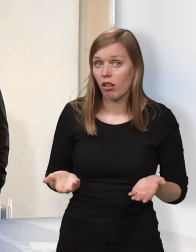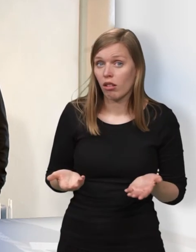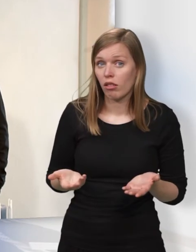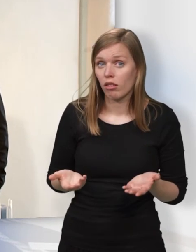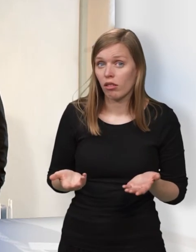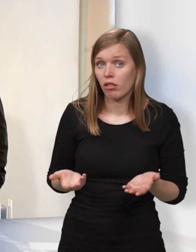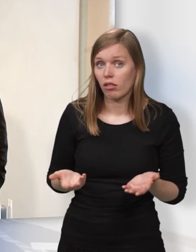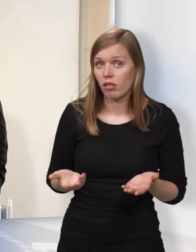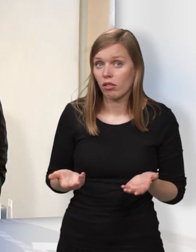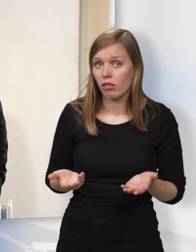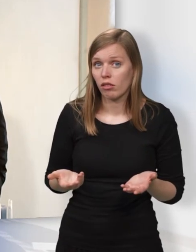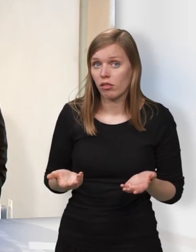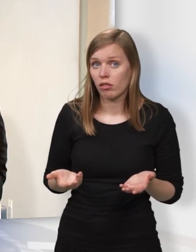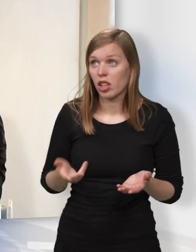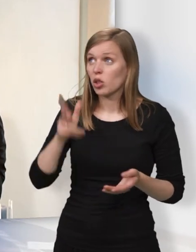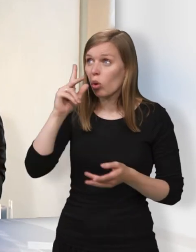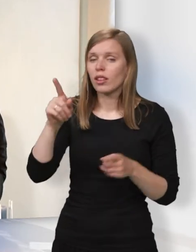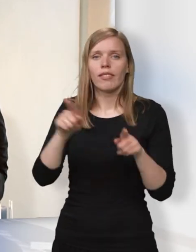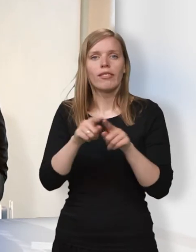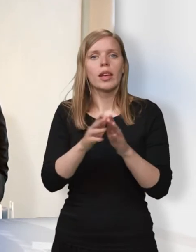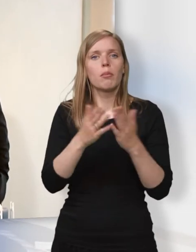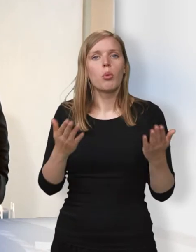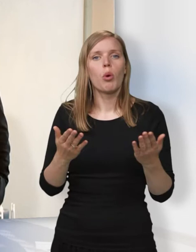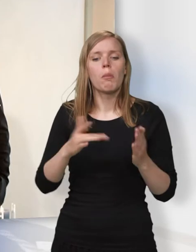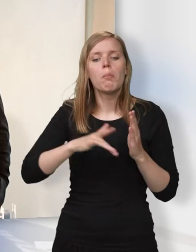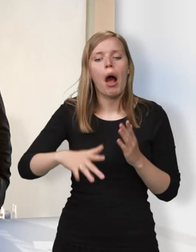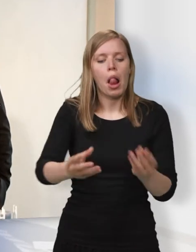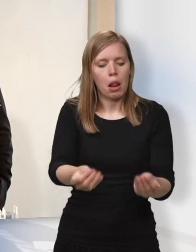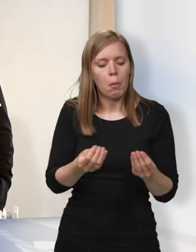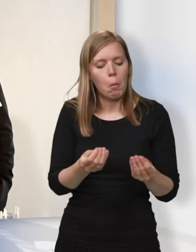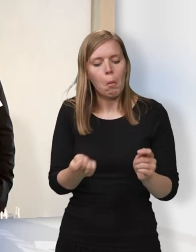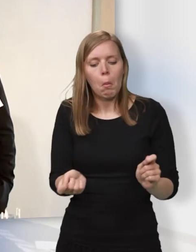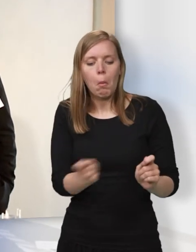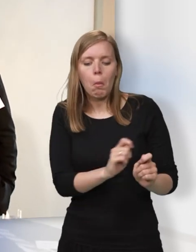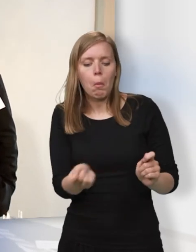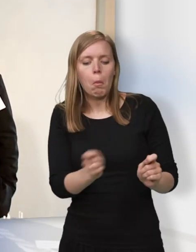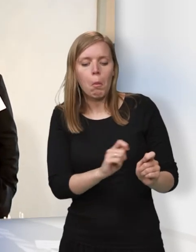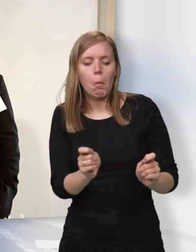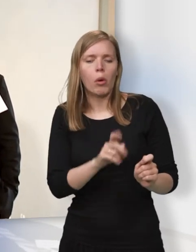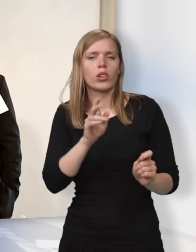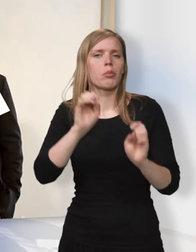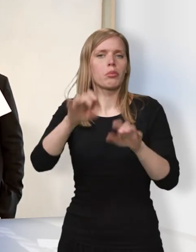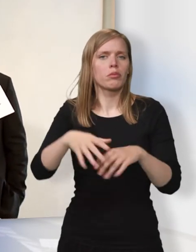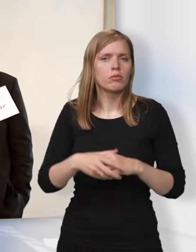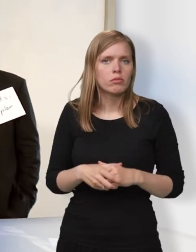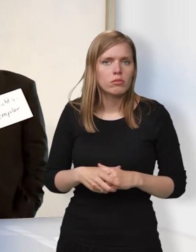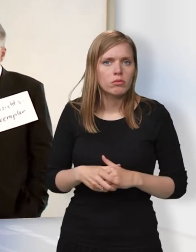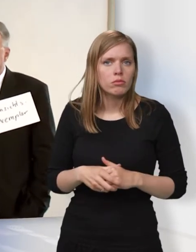Nimmt Gott uns ab und zu sich, schaut rein und legt uns dann wieder beiseite?